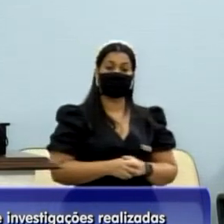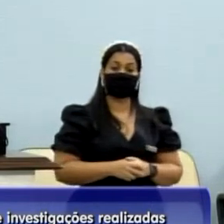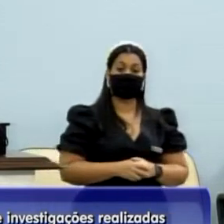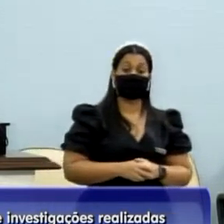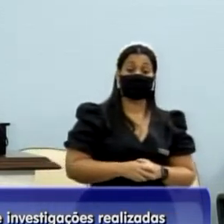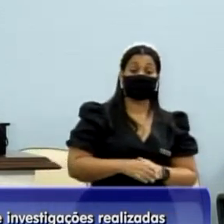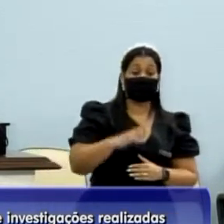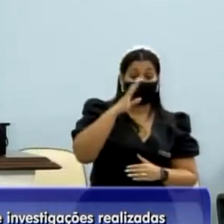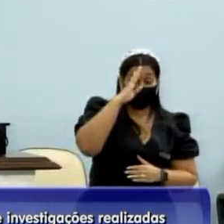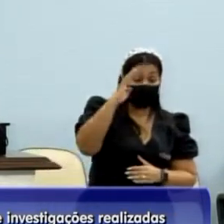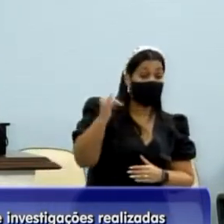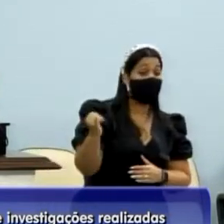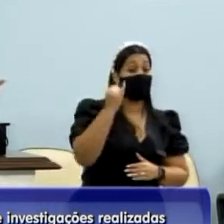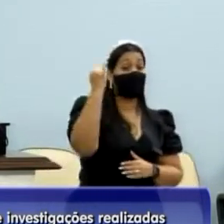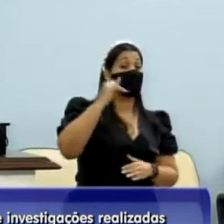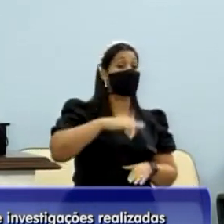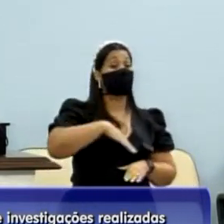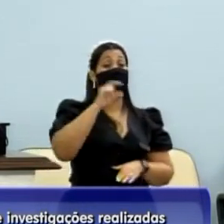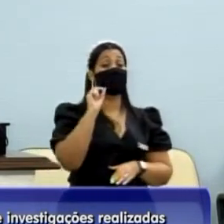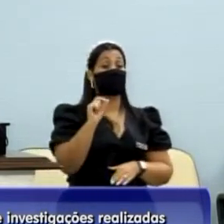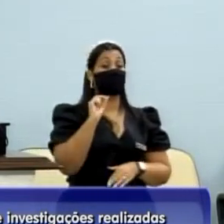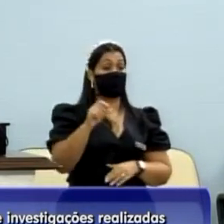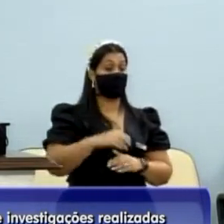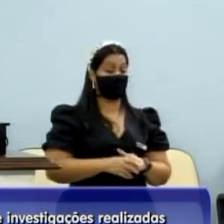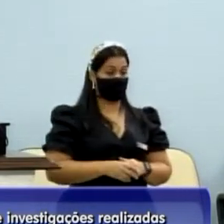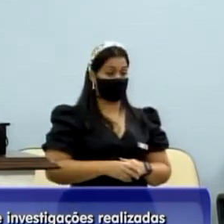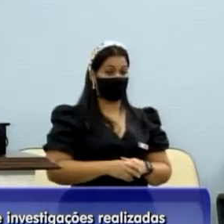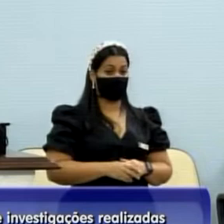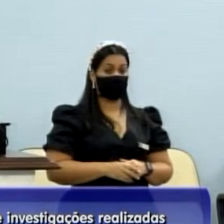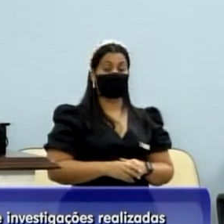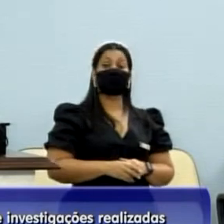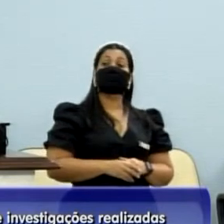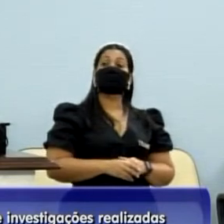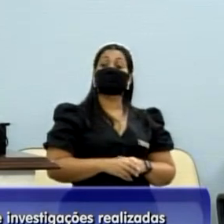o mais importante é que essa CPI ela tem uma característica